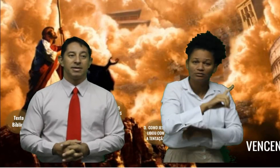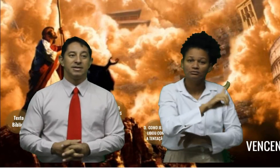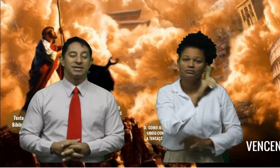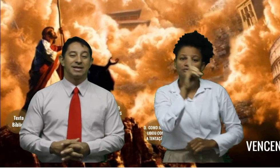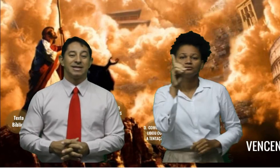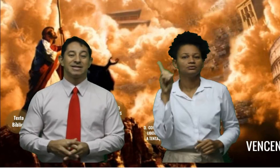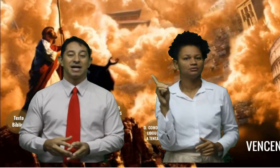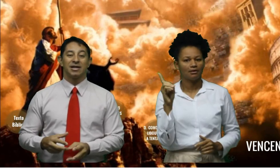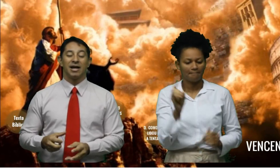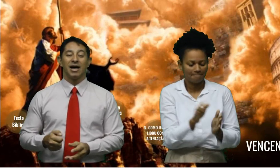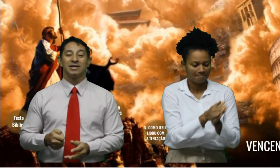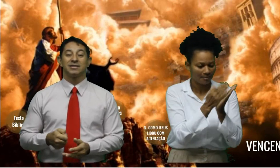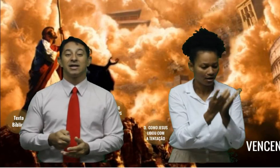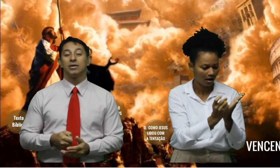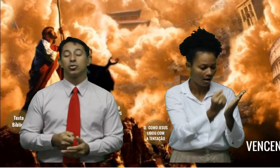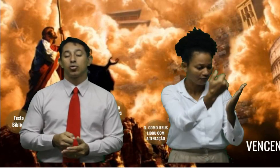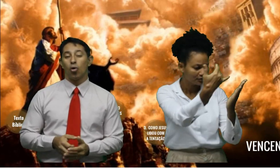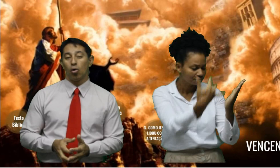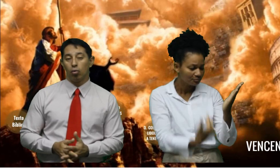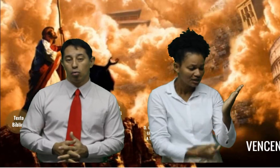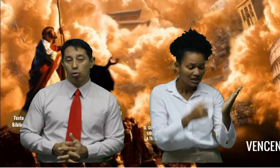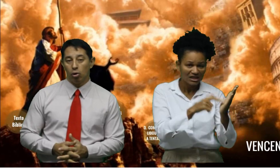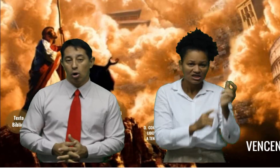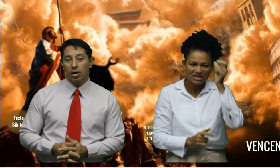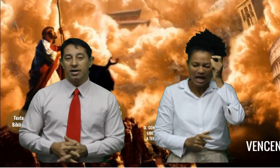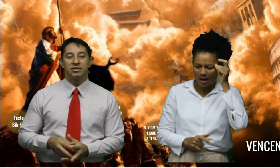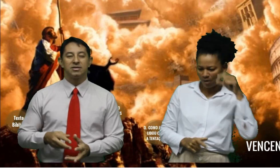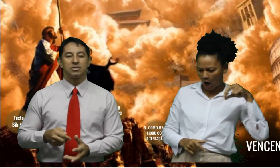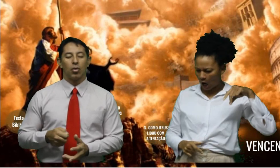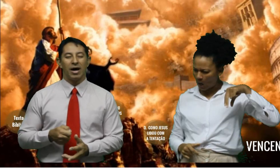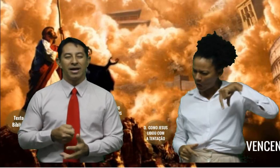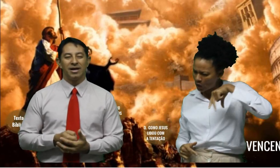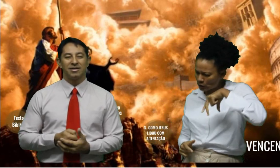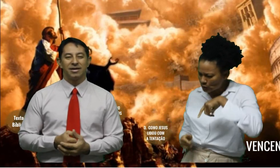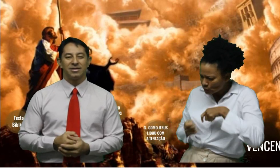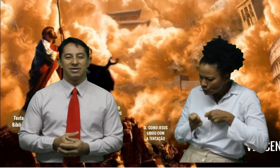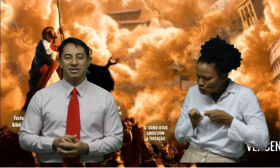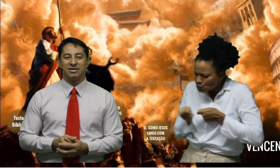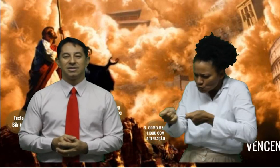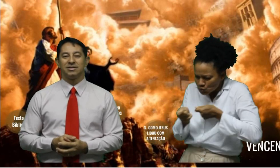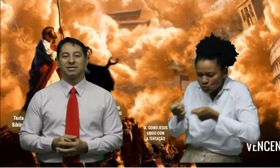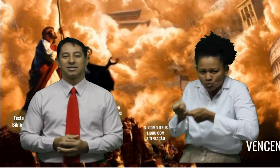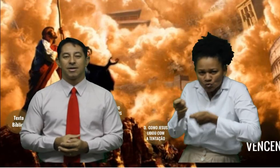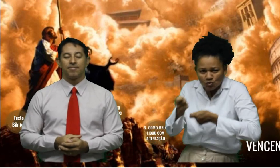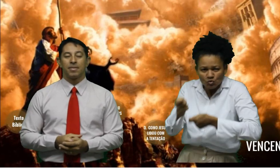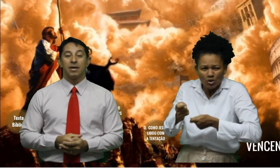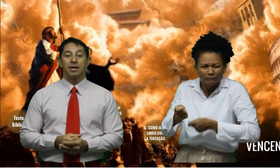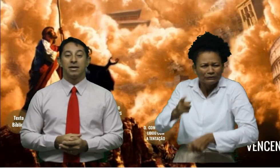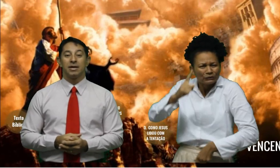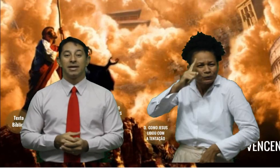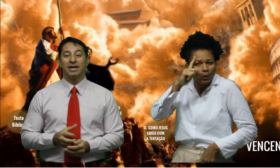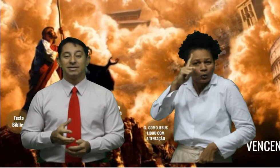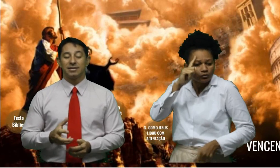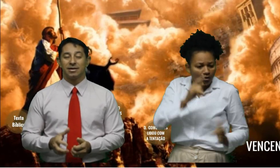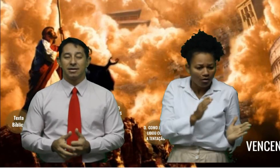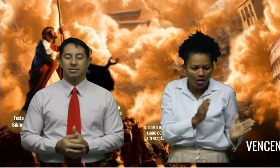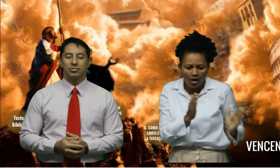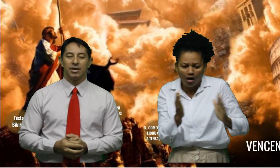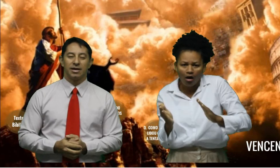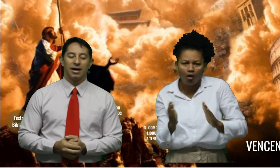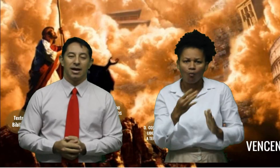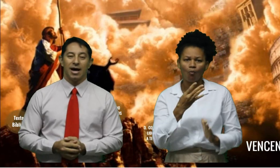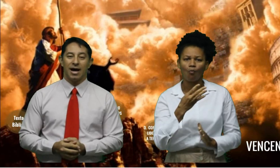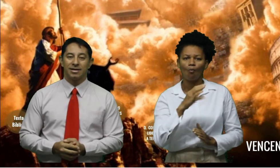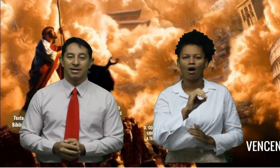a Bíblia diz que Satanás tentou esses 40 dias. E nesse